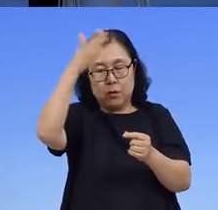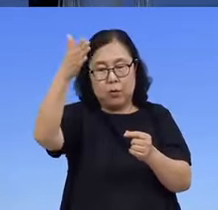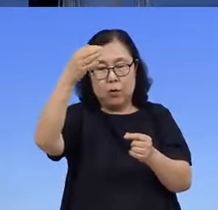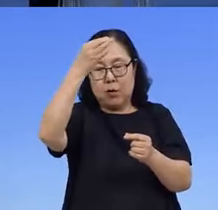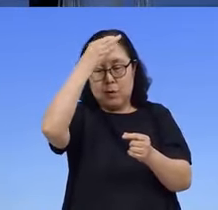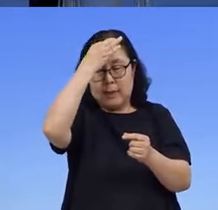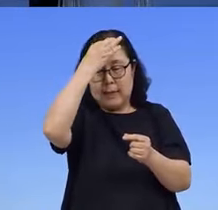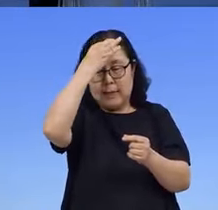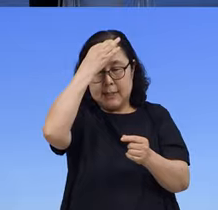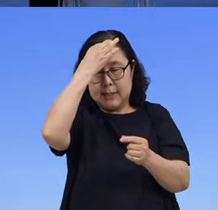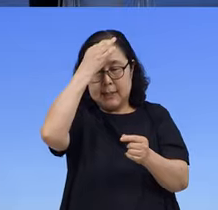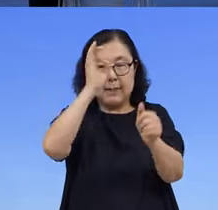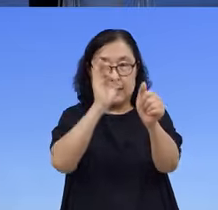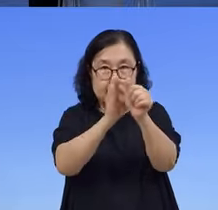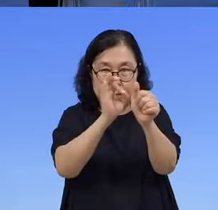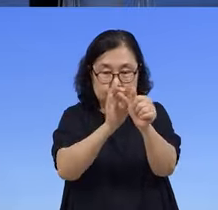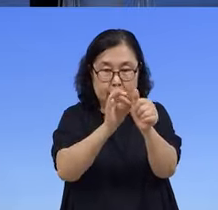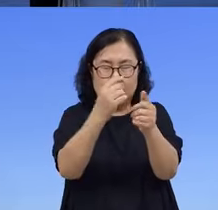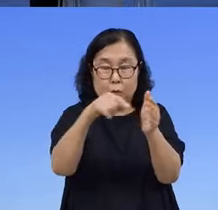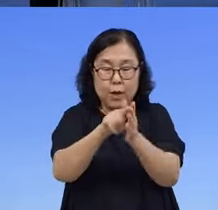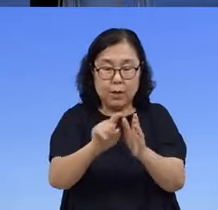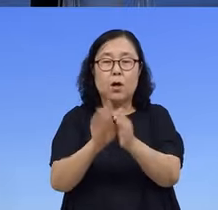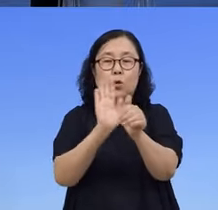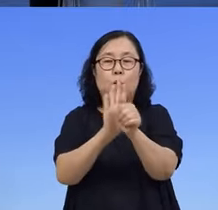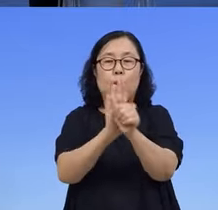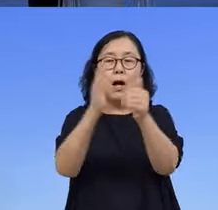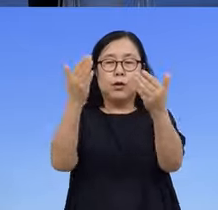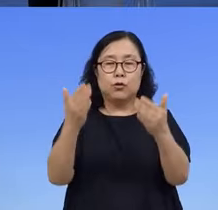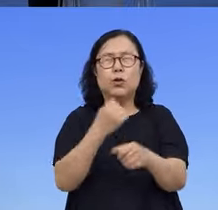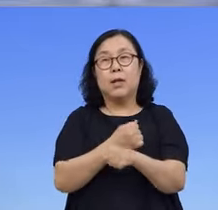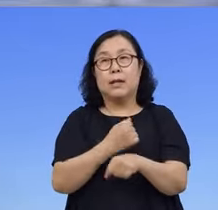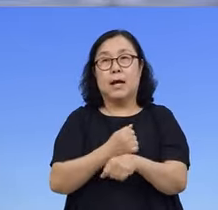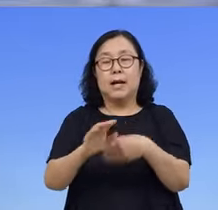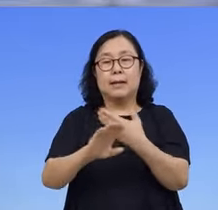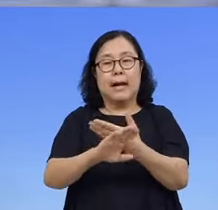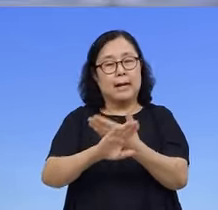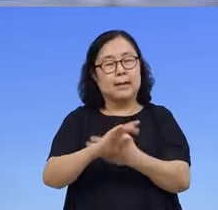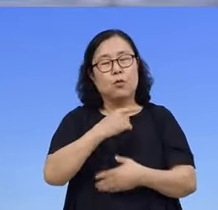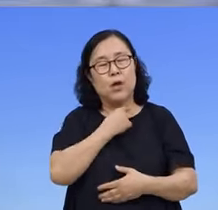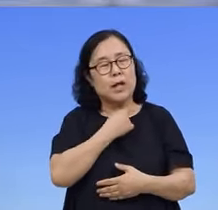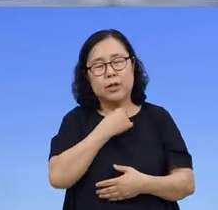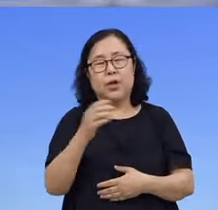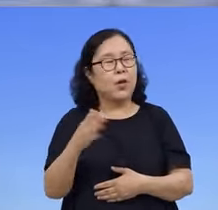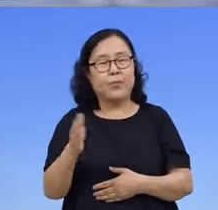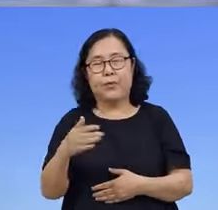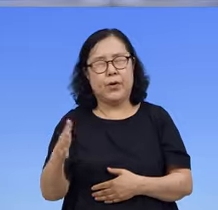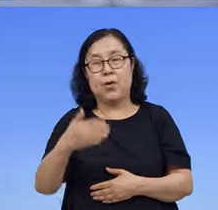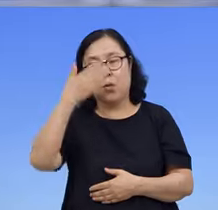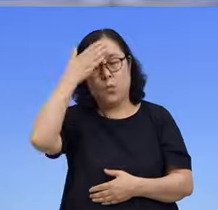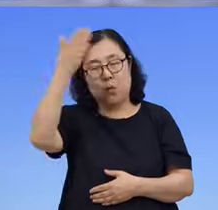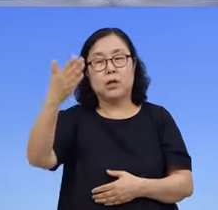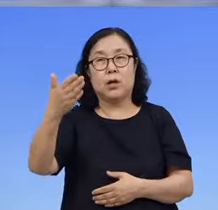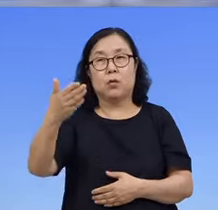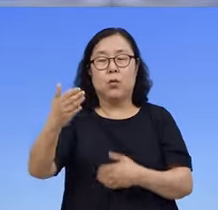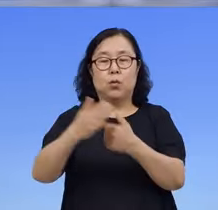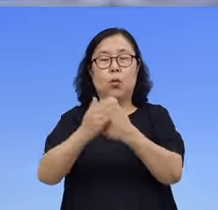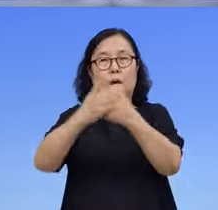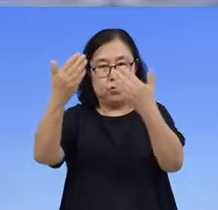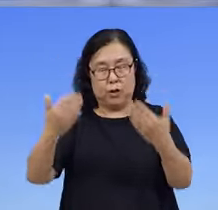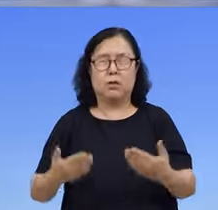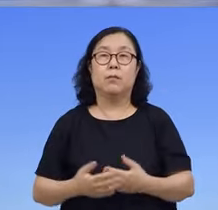차원으로 동참하려고 여기에 돕기로 했다. 무슨 뜻입니까? 다른 뭐 바라는 게 없다는 거 아닙니까?